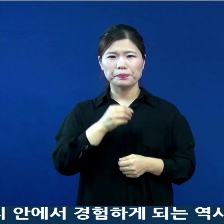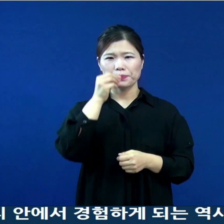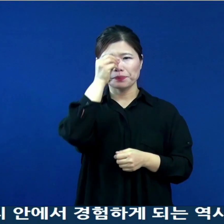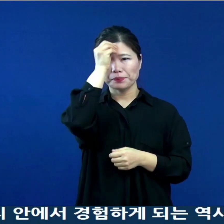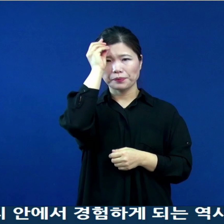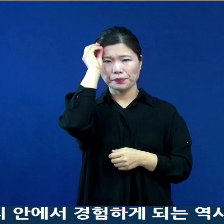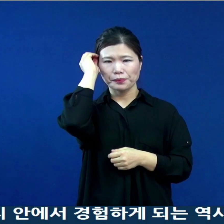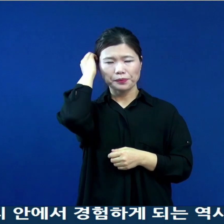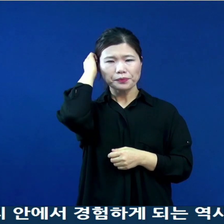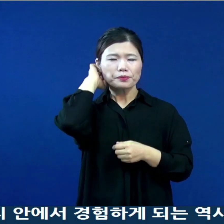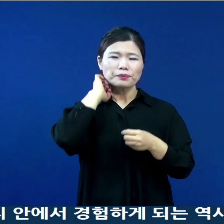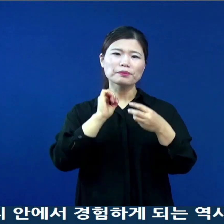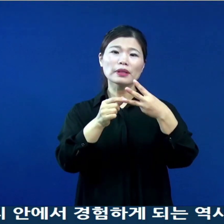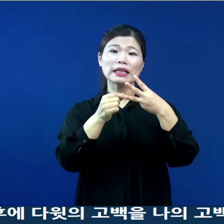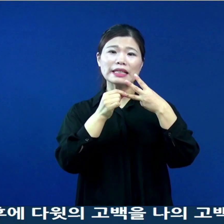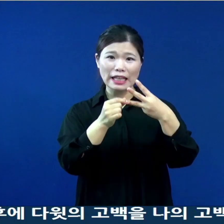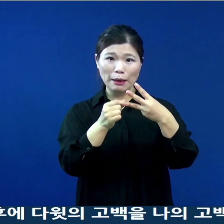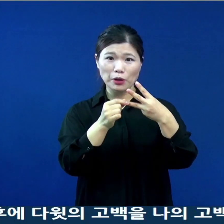세 번째,